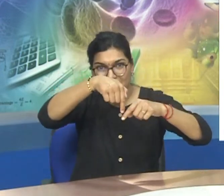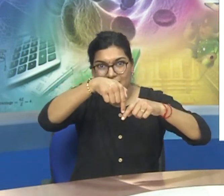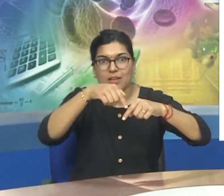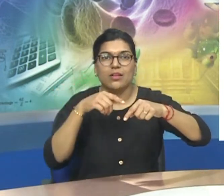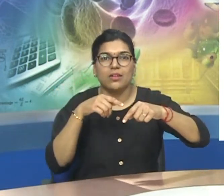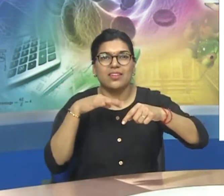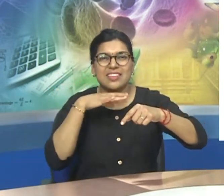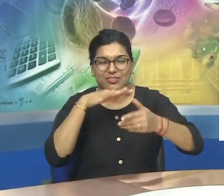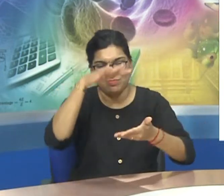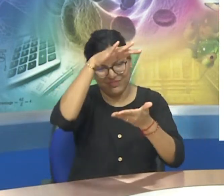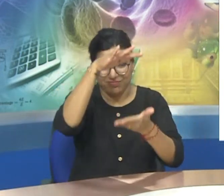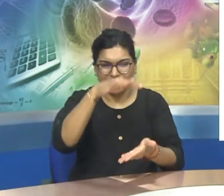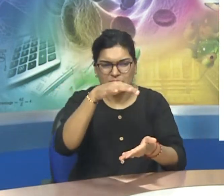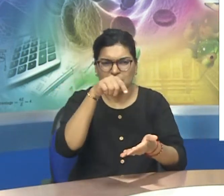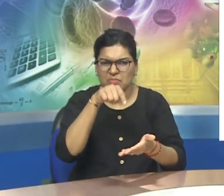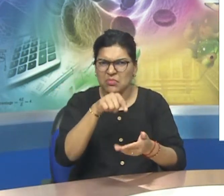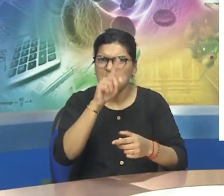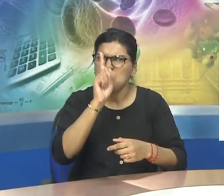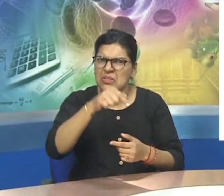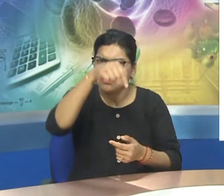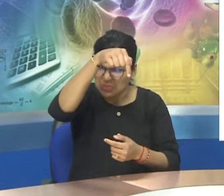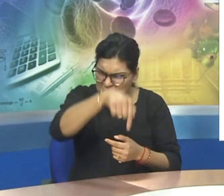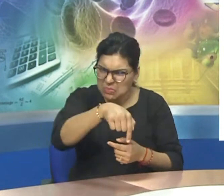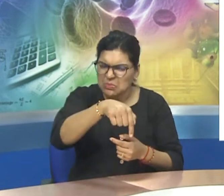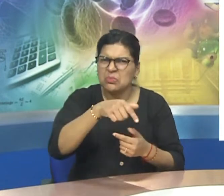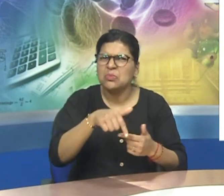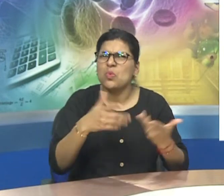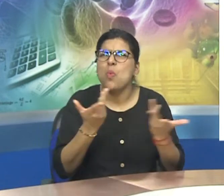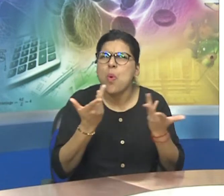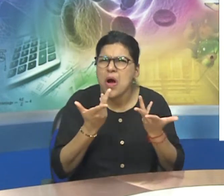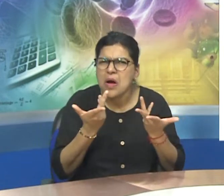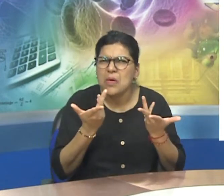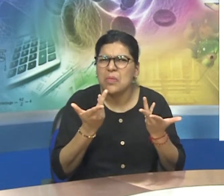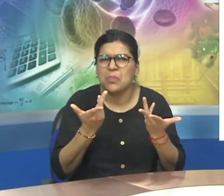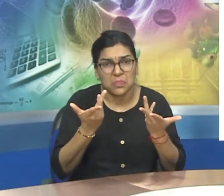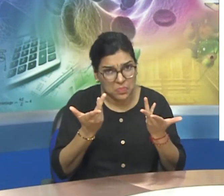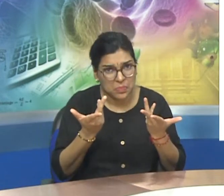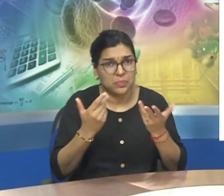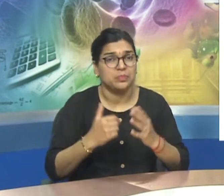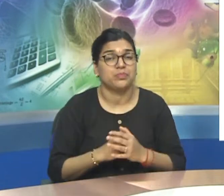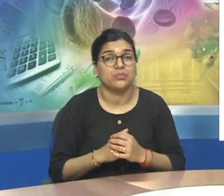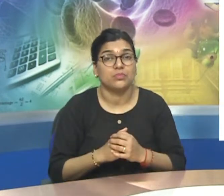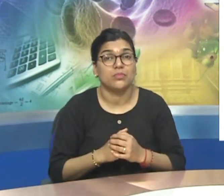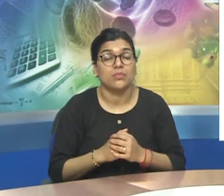Why are solid wastes cause for such serious concern?